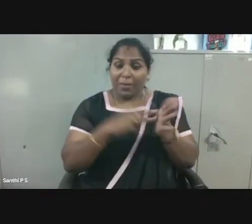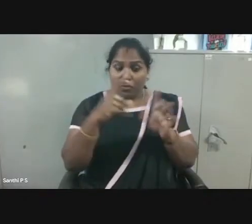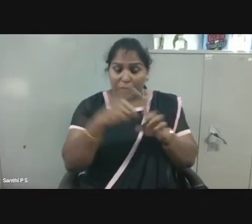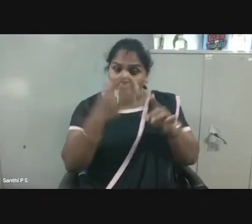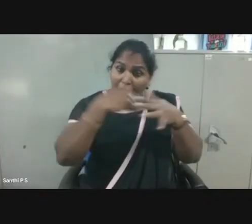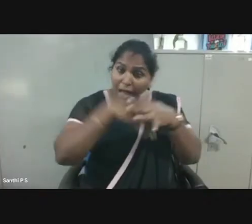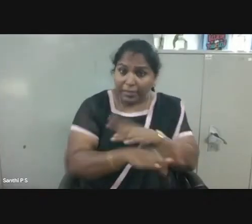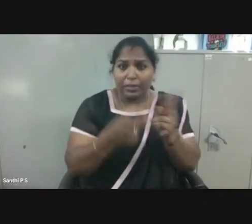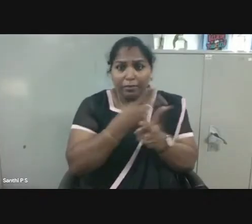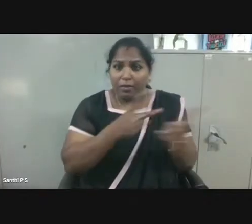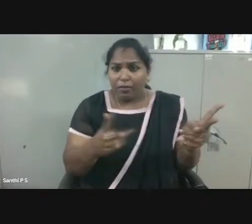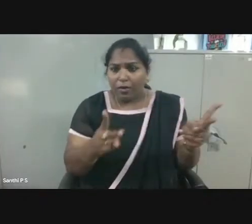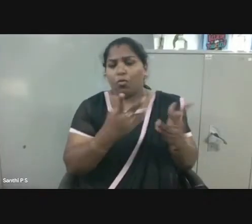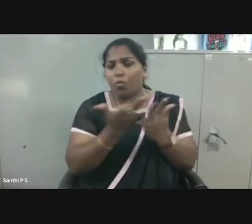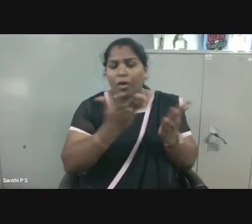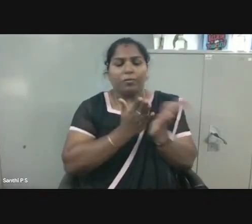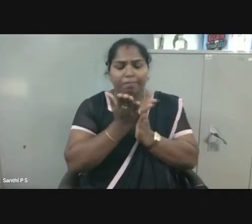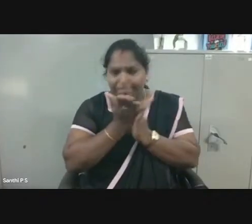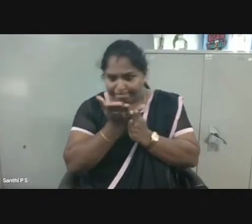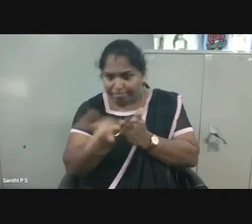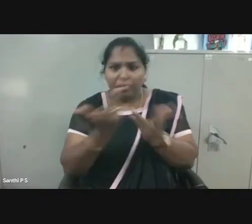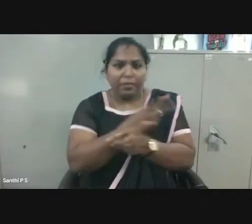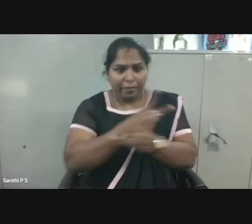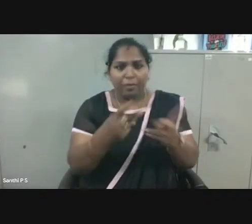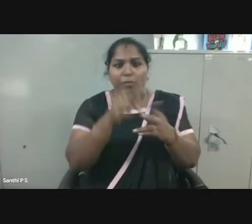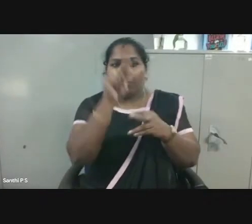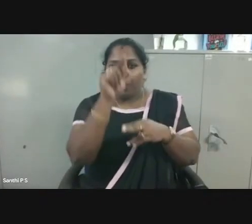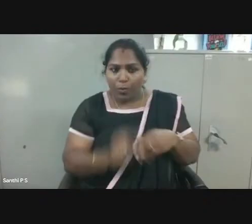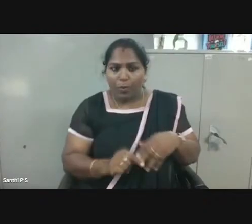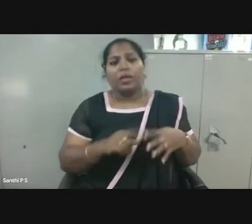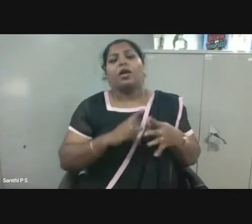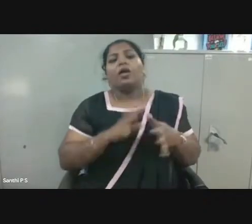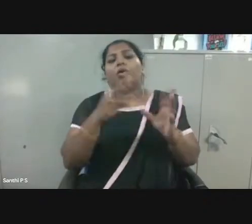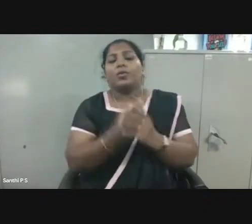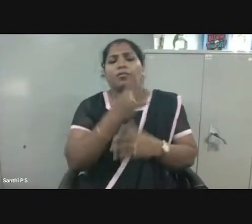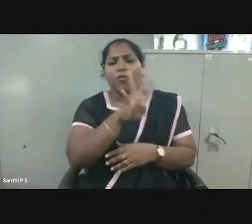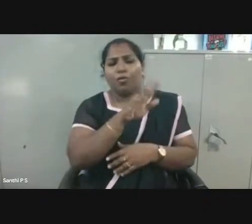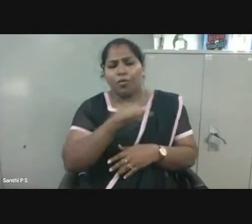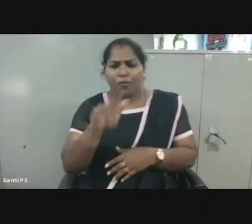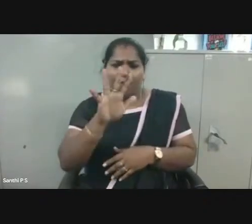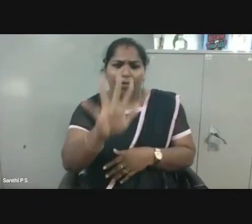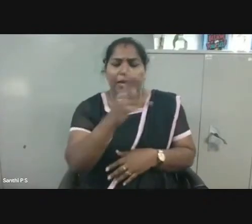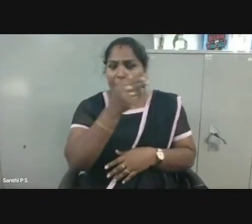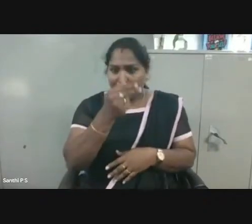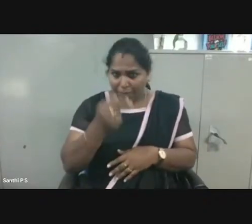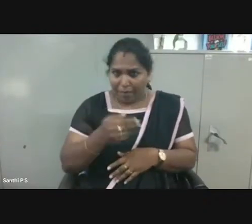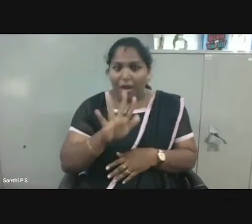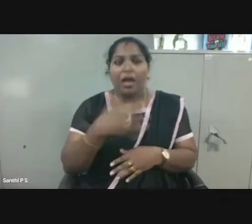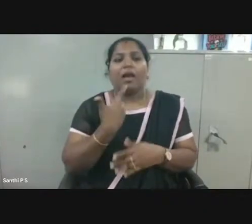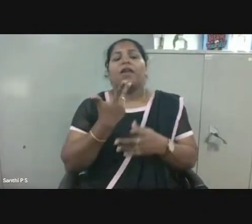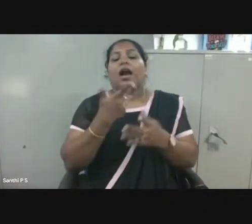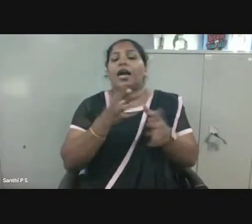അസുഖങ്ങൾ ഇതിനകത്ത് നമ്മൾ എഴുതിയേക്കുന്നത് വായിച്ച് നോക്കി മനസ്സിലാവും. 4-5 പേരുകൾ എഴുതിയിട്ടുണ്ട്. ഡുഷീൻ മസ്കുലർ ഡിസ്ട്രോഫി, ബെക്കർ